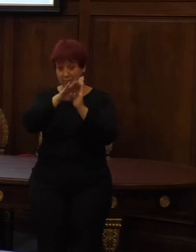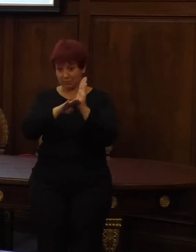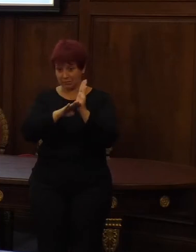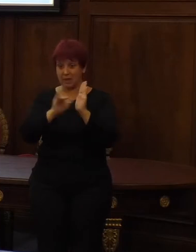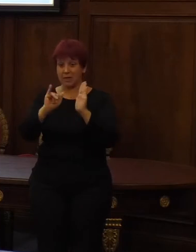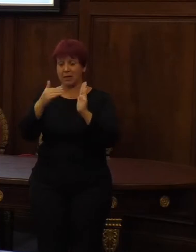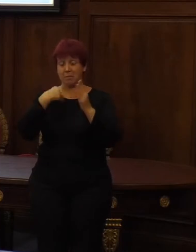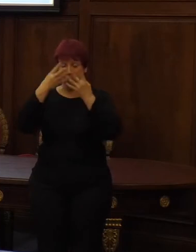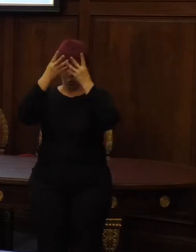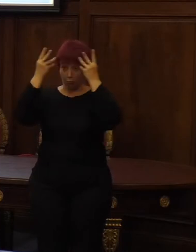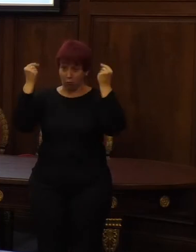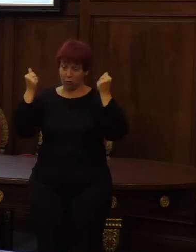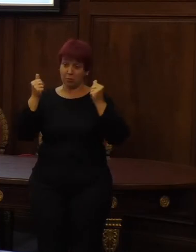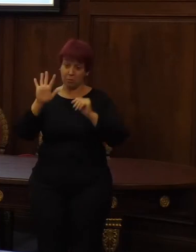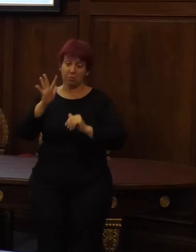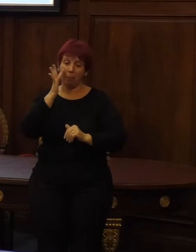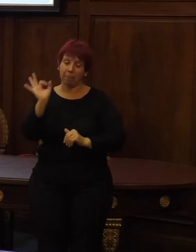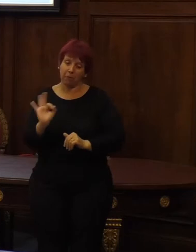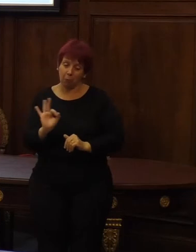olvidé. Disculpen.